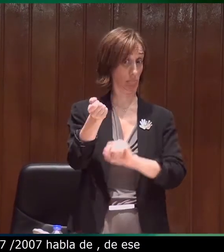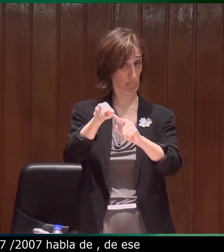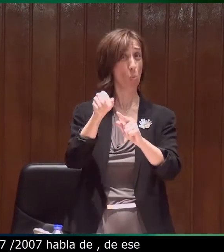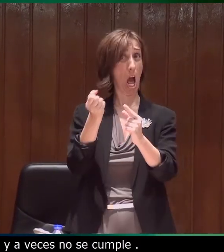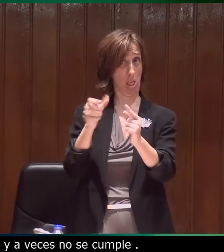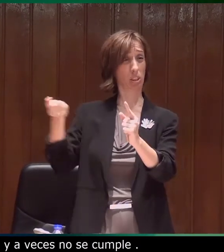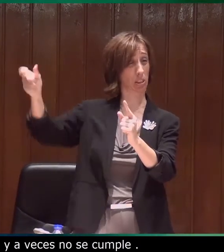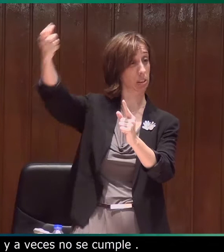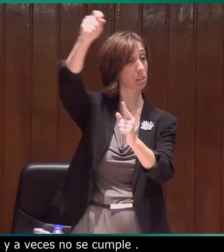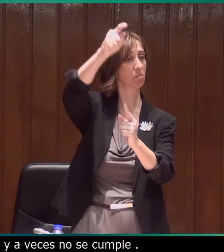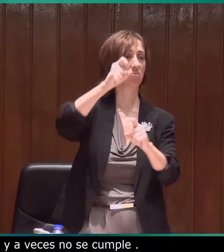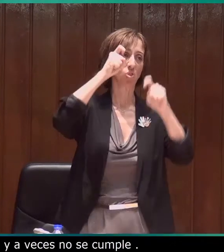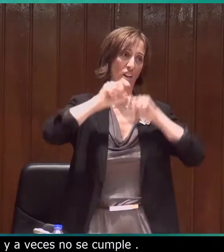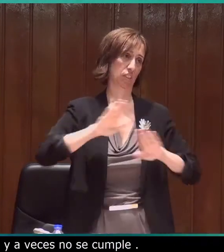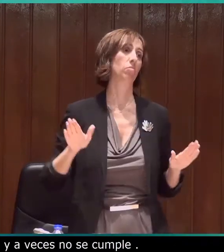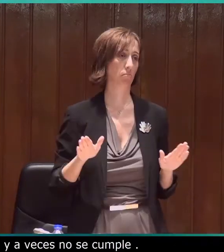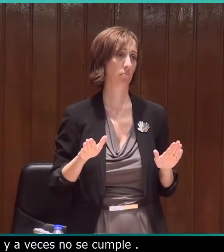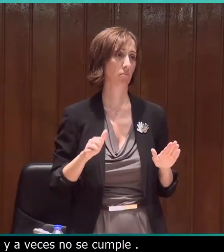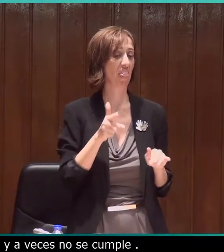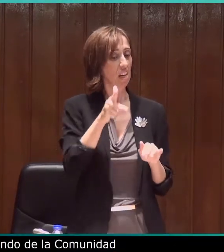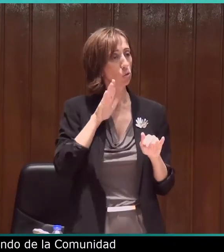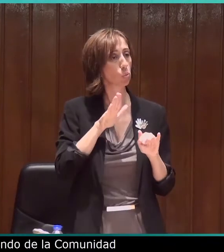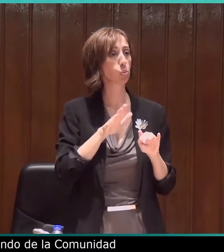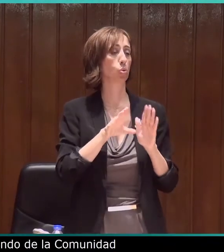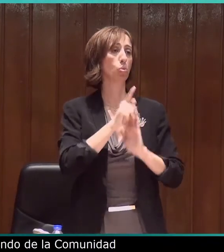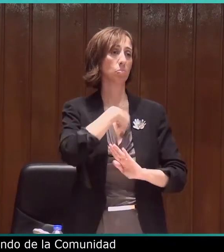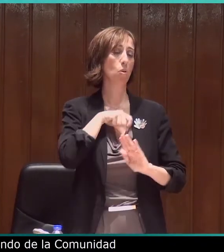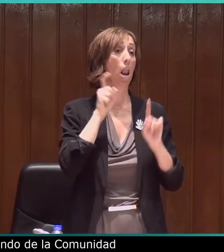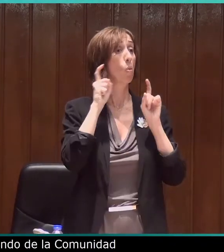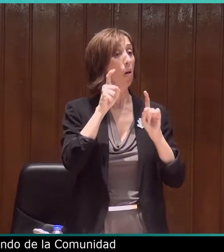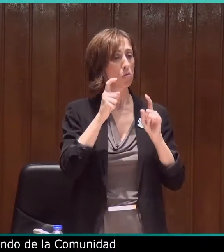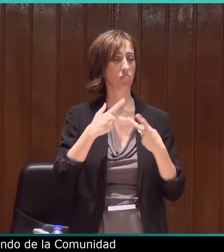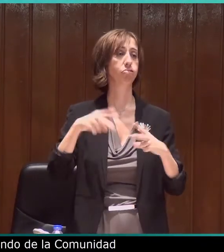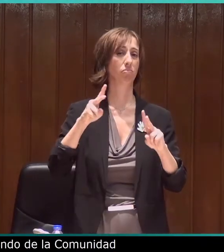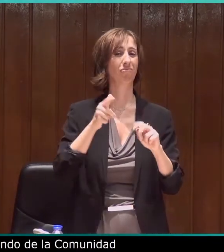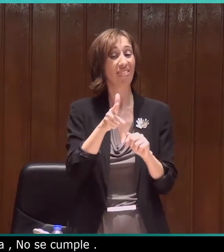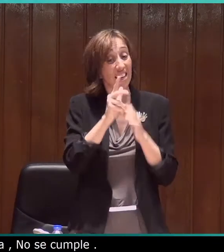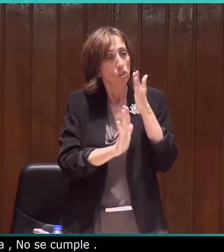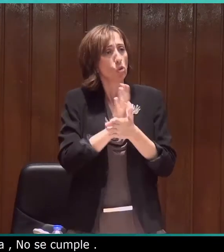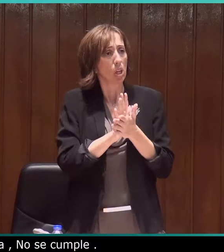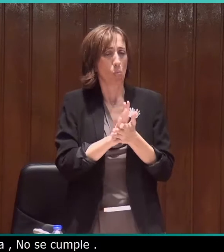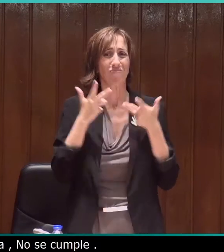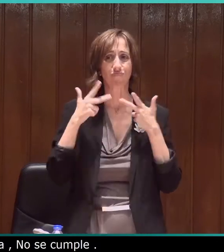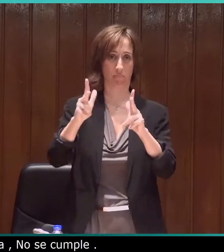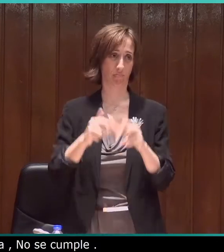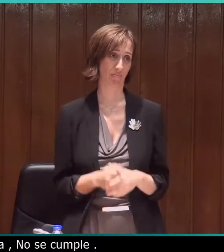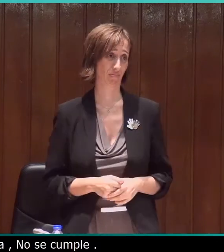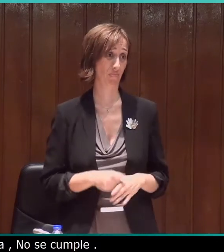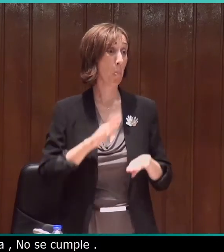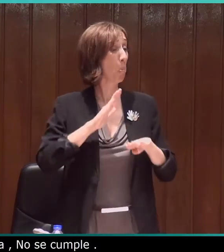personas sordas igual que esta chica dejen de llorar porque tienen ese derecho reconocido en la Constitución española de